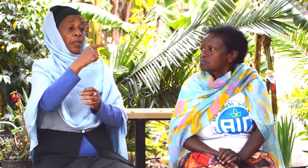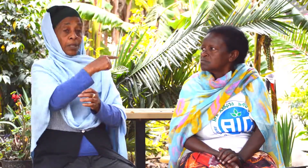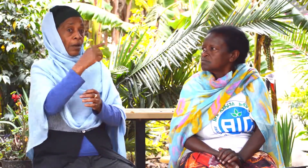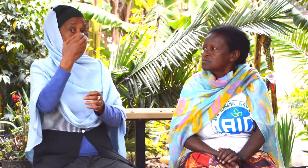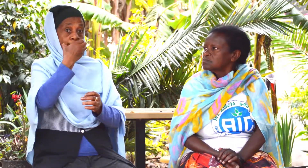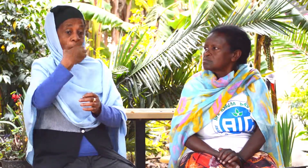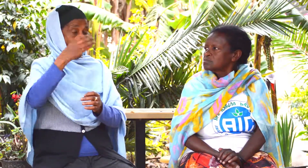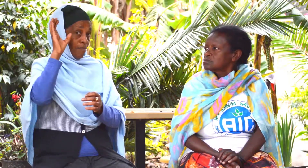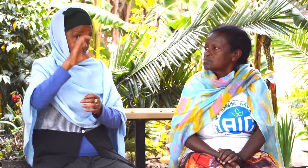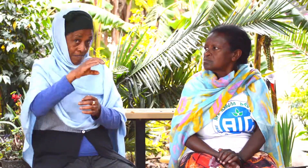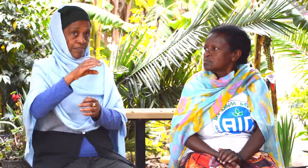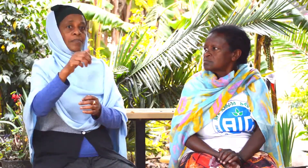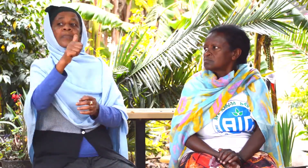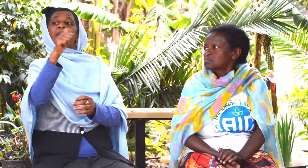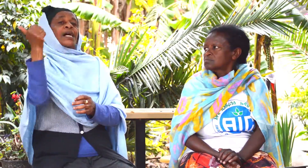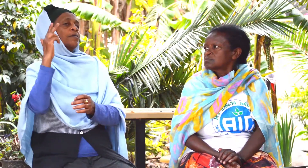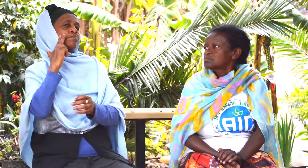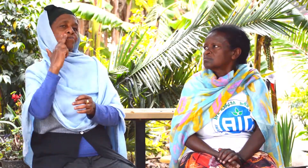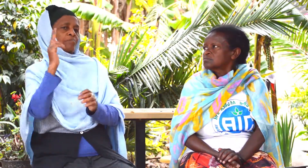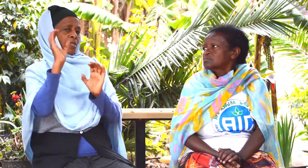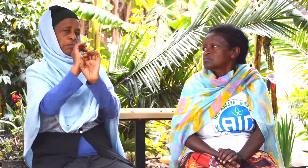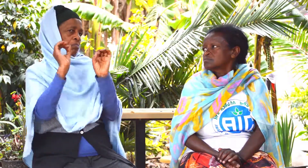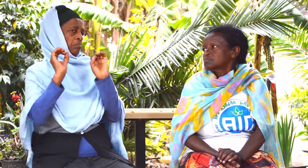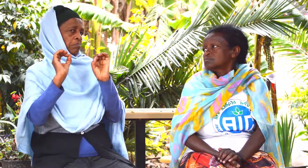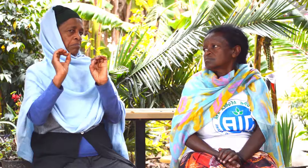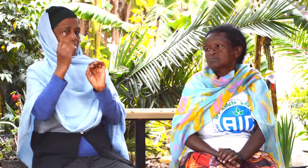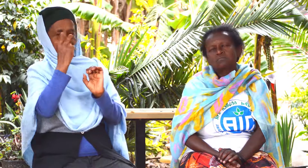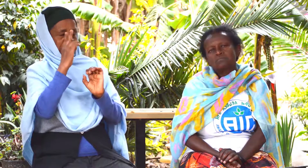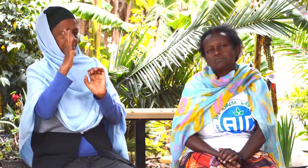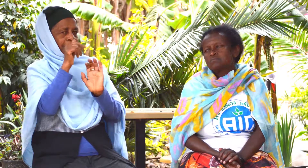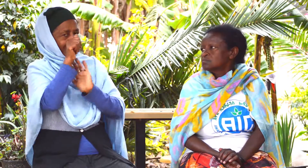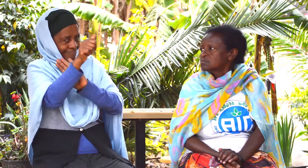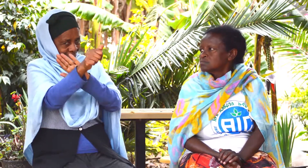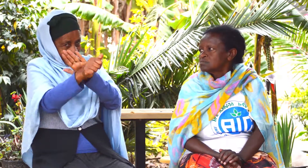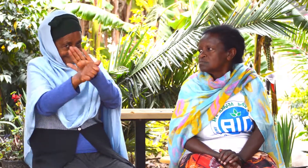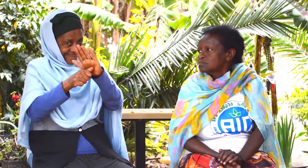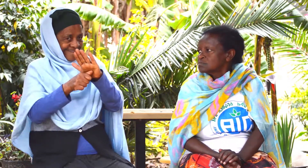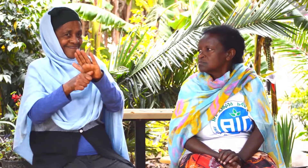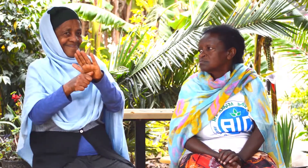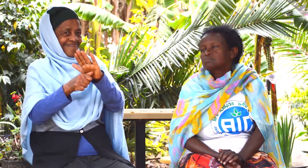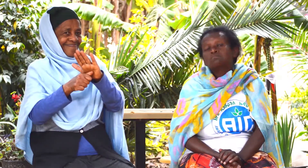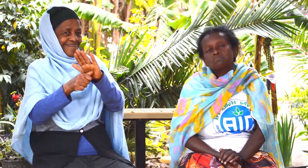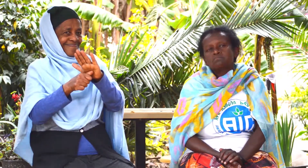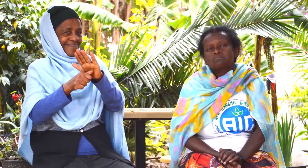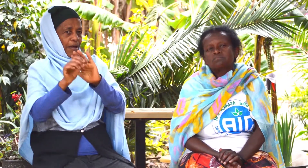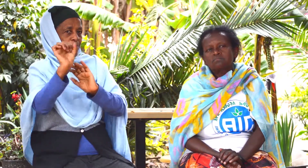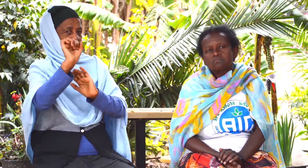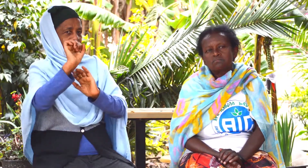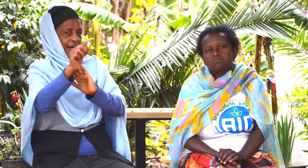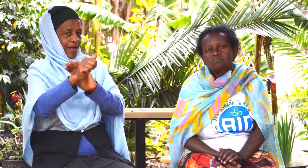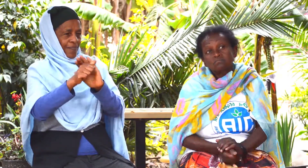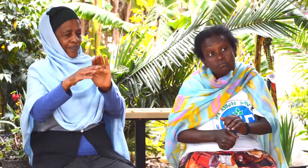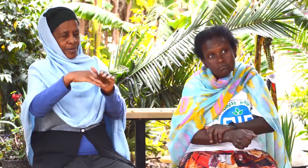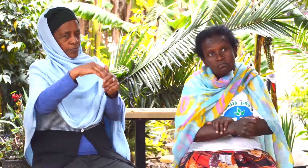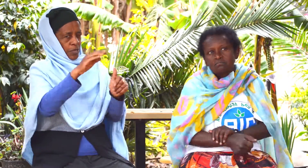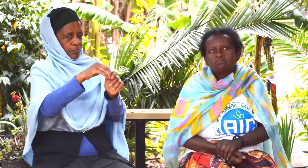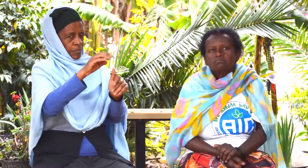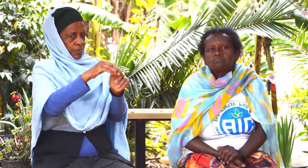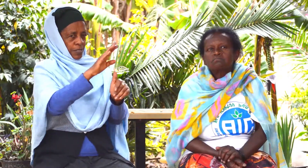ያኔ አስገድደውበት At the time she got raped, the deaf students didn't have the information. ምክንያቱም After